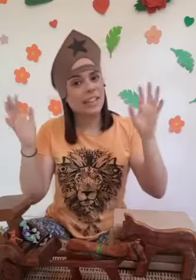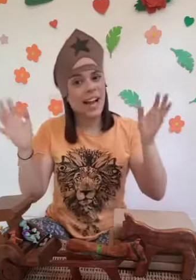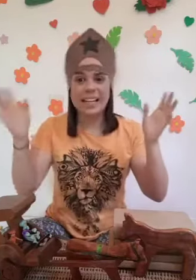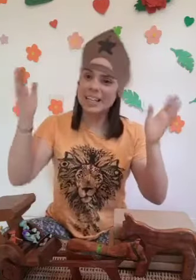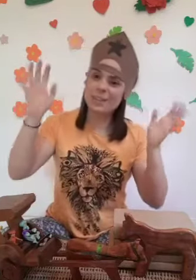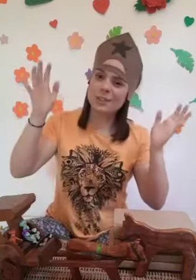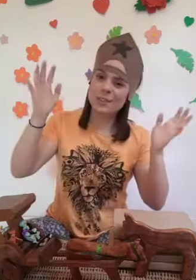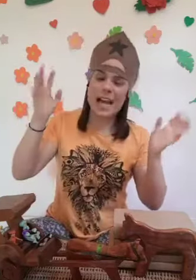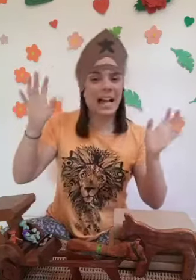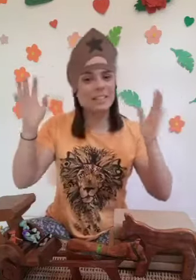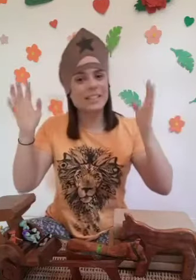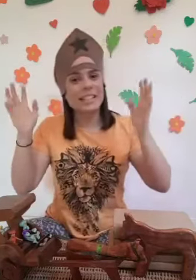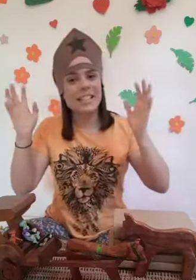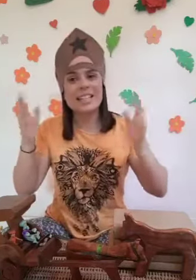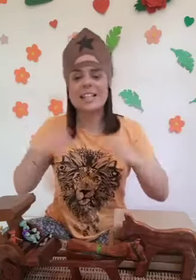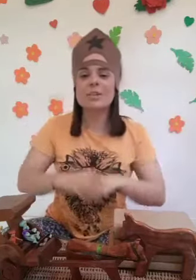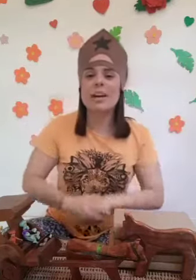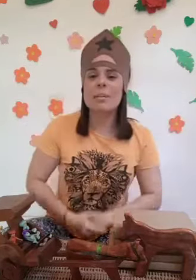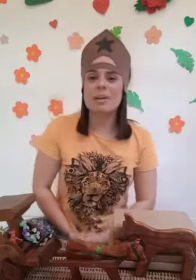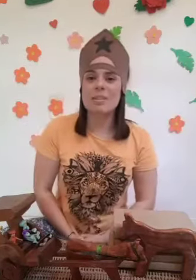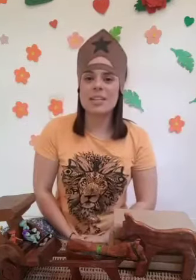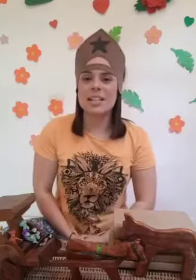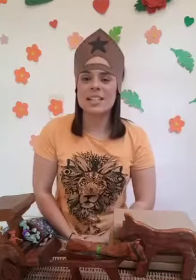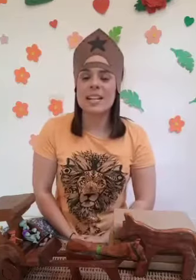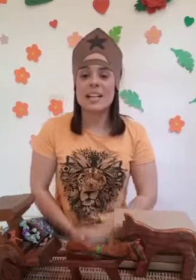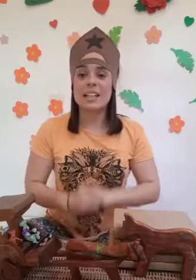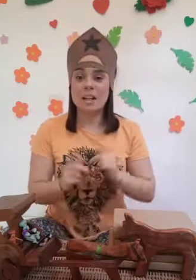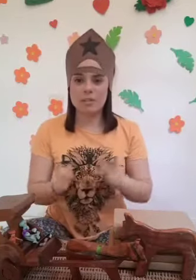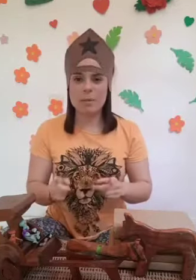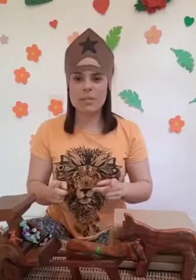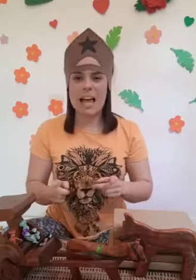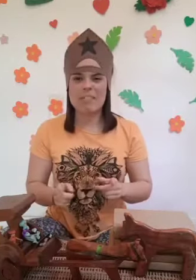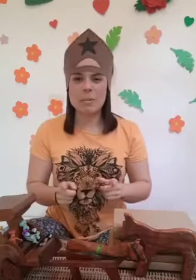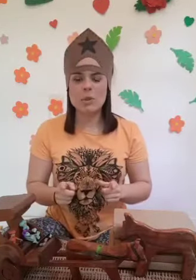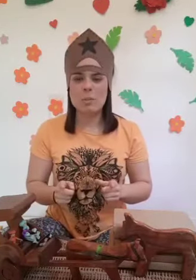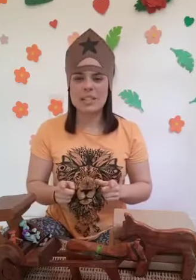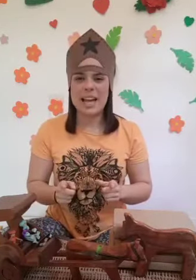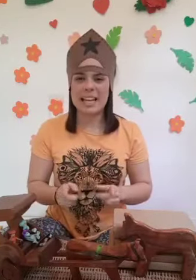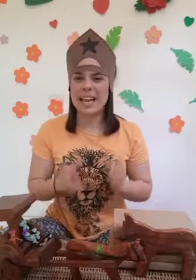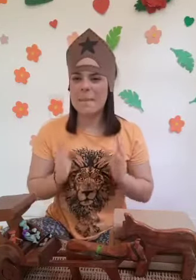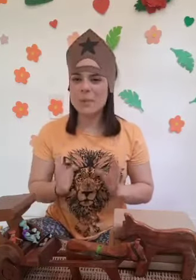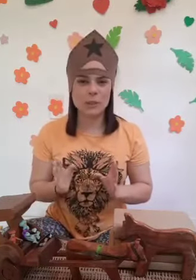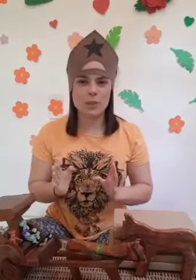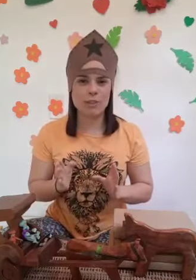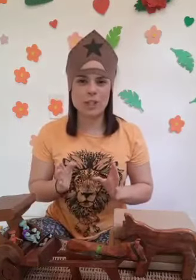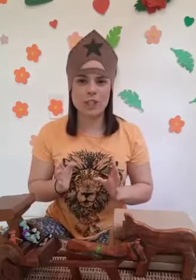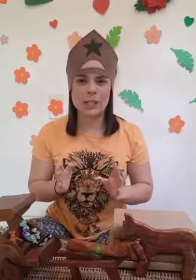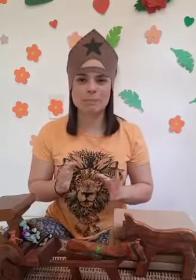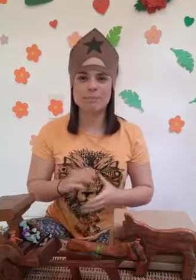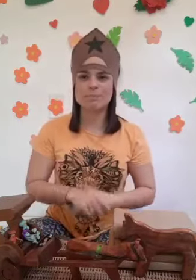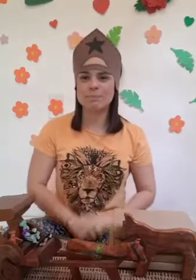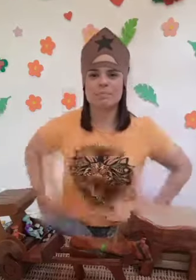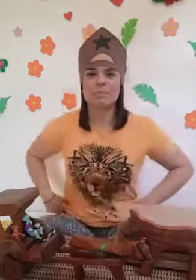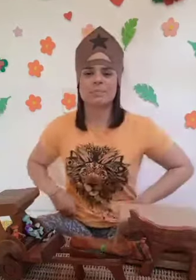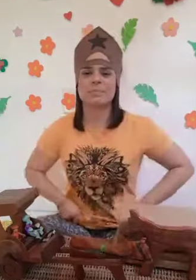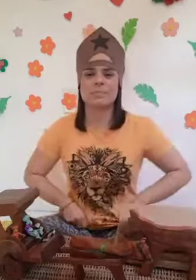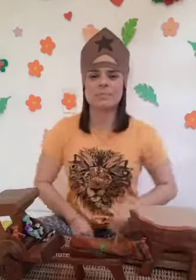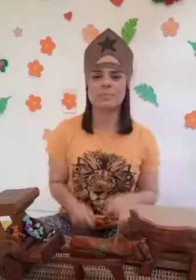ficar aqui do outro lado dançando ela para vocês. Então vamos lá, vamos começar, que ela é muito divertida.